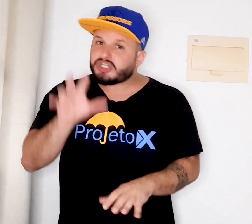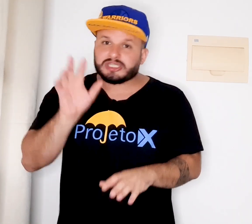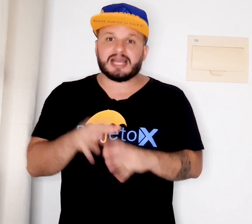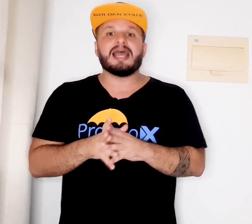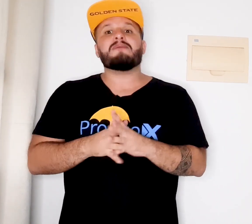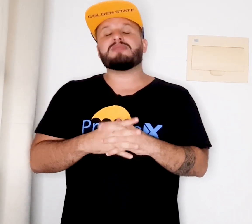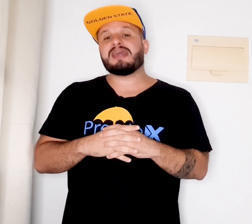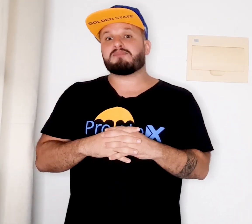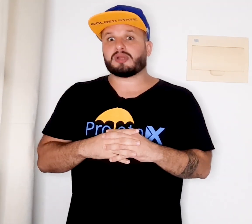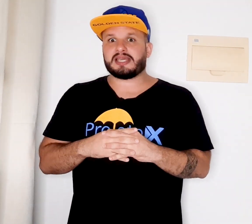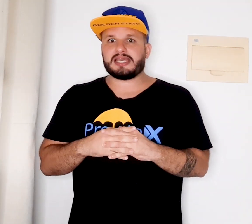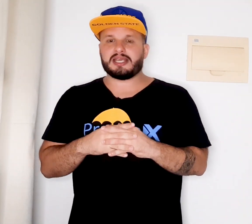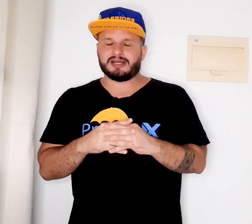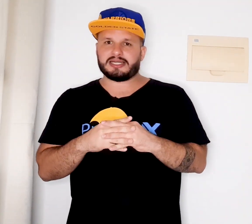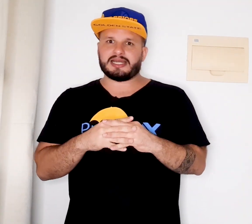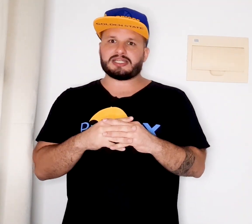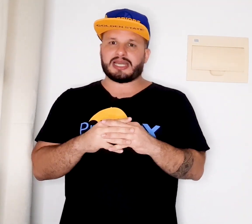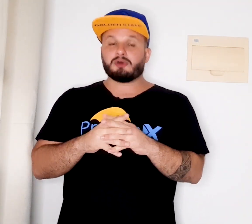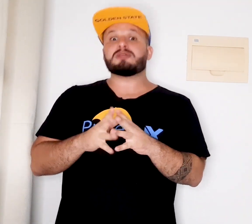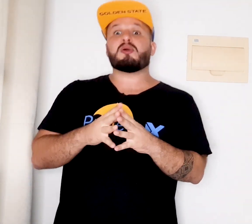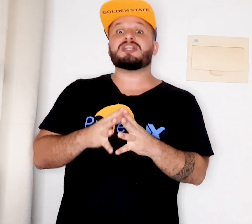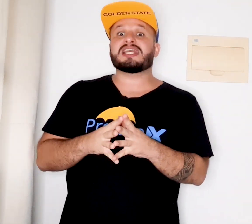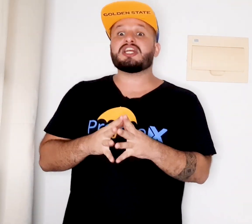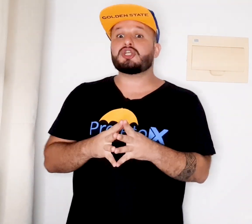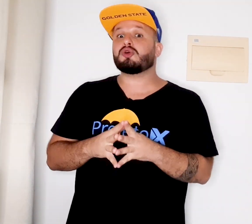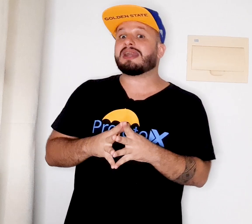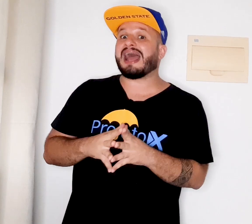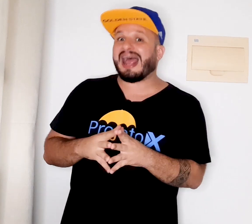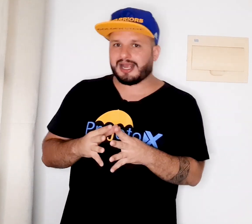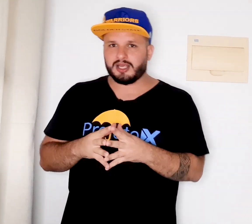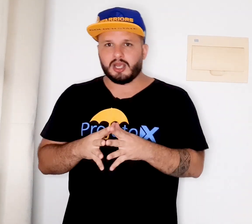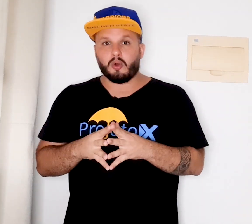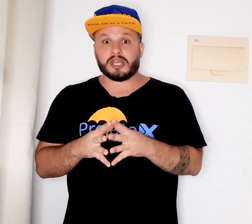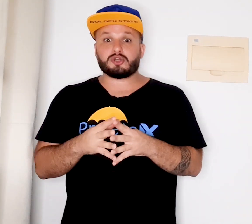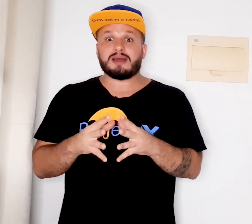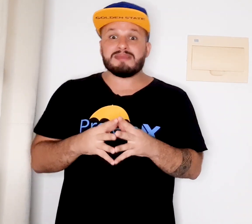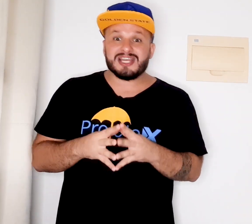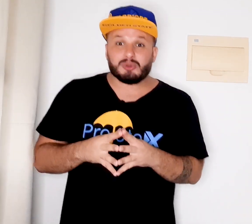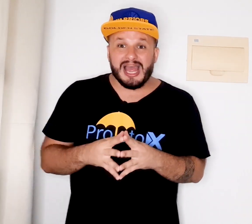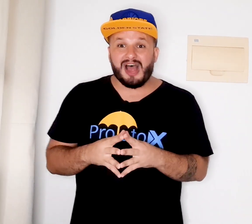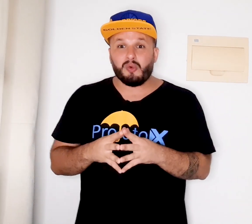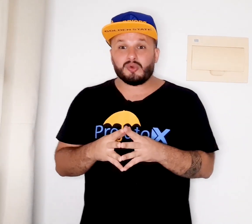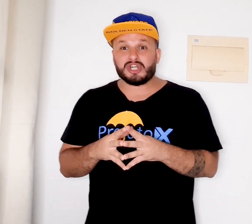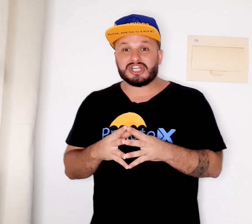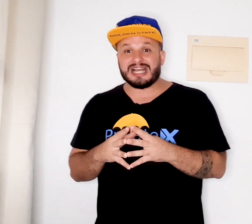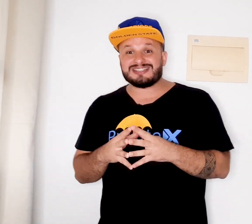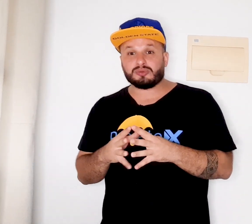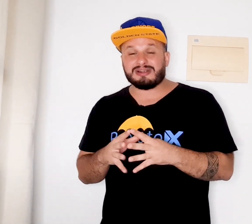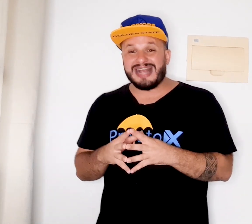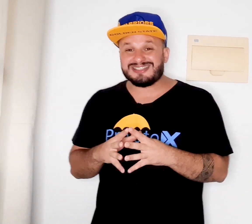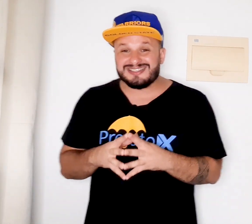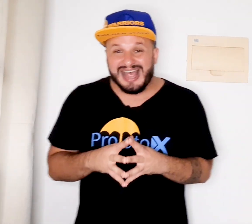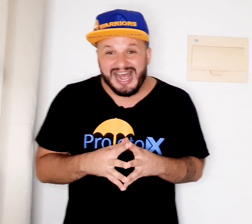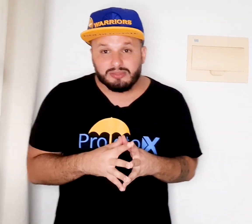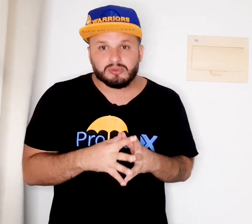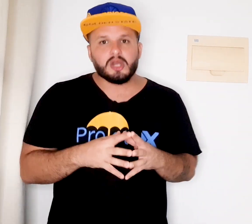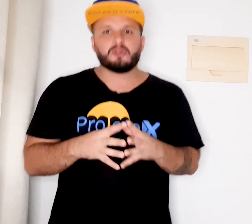comunista, né? Porque não se pode questionar. O questionamento é algo que está sendo caçado no